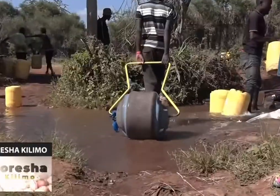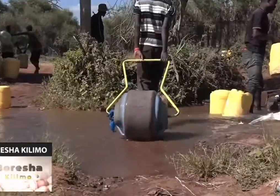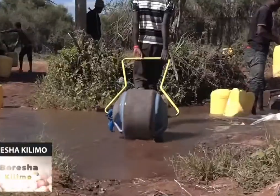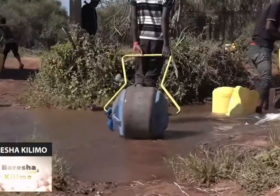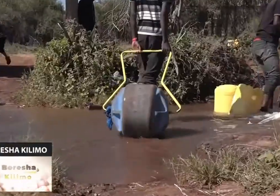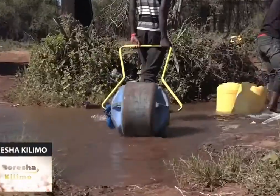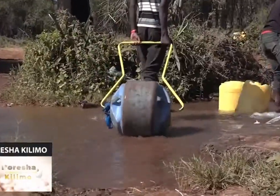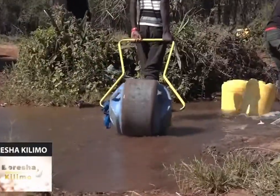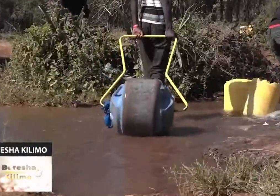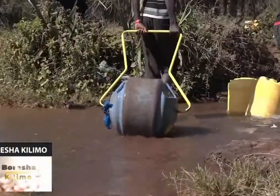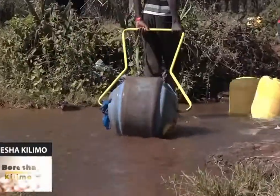ya maisha.